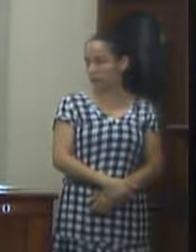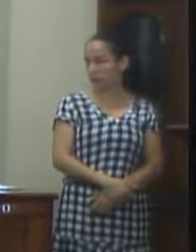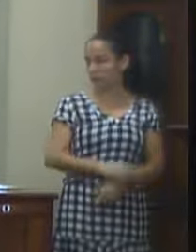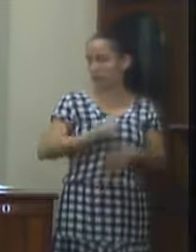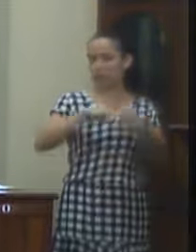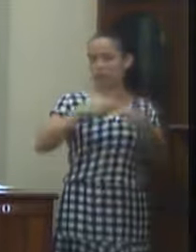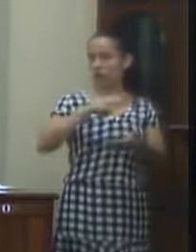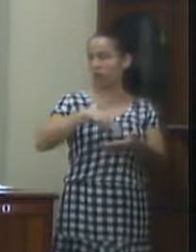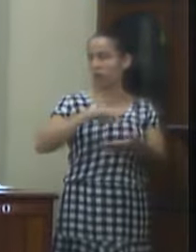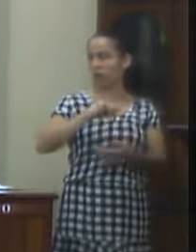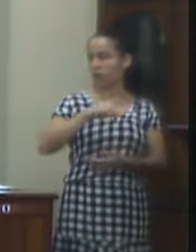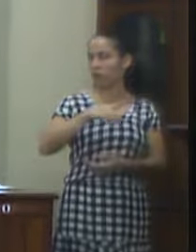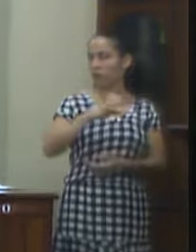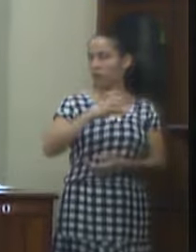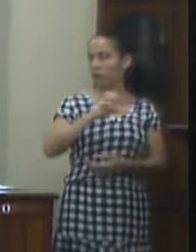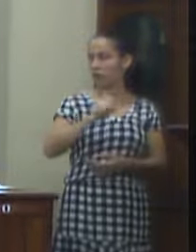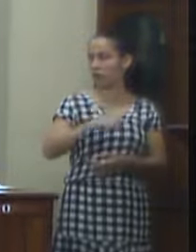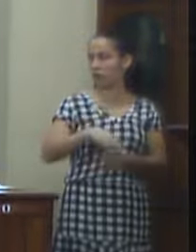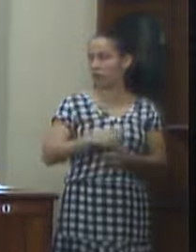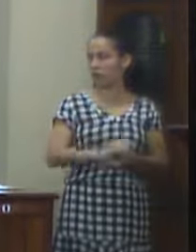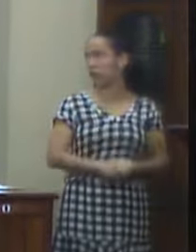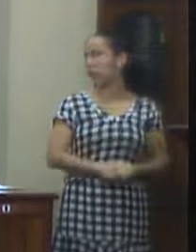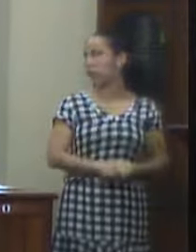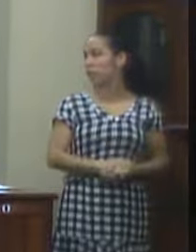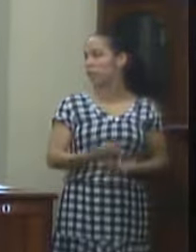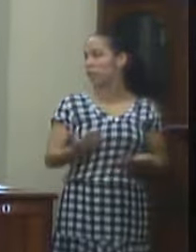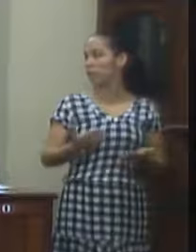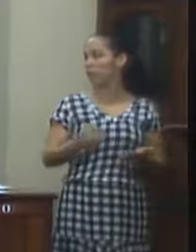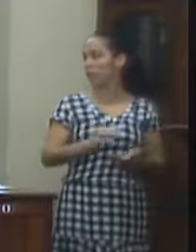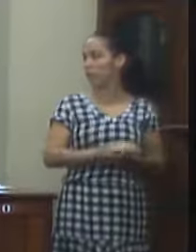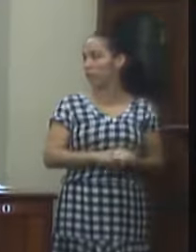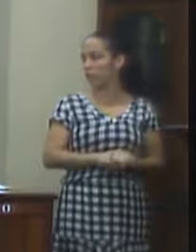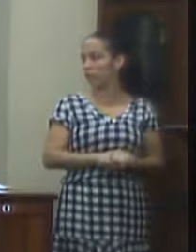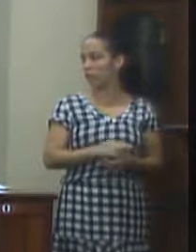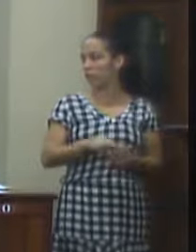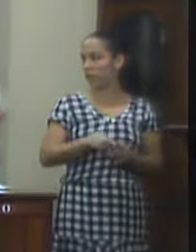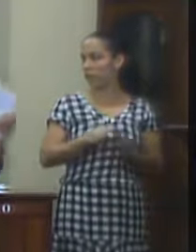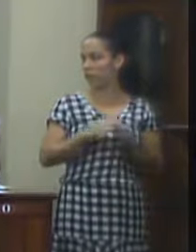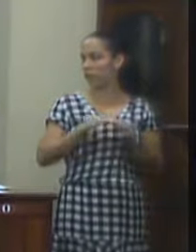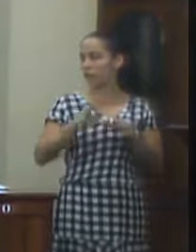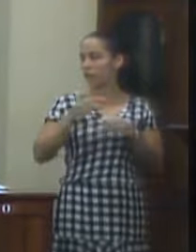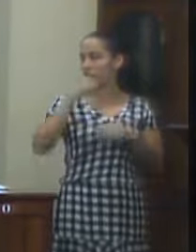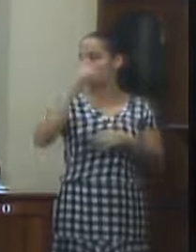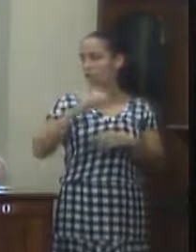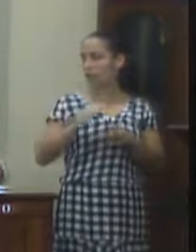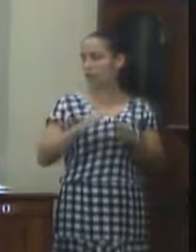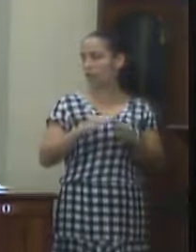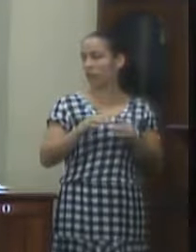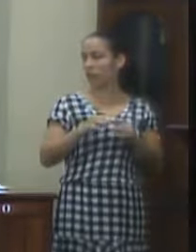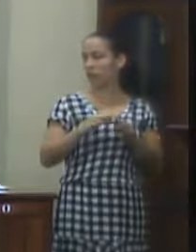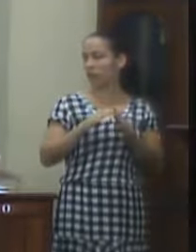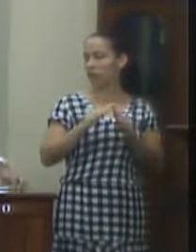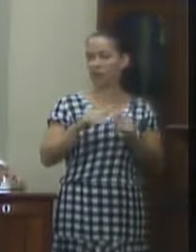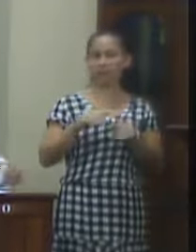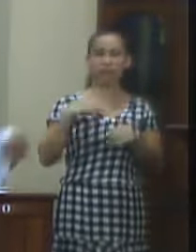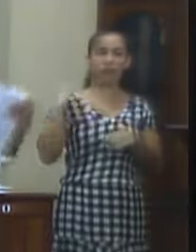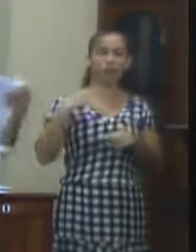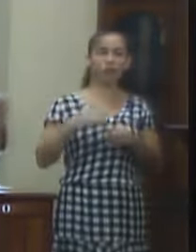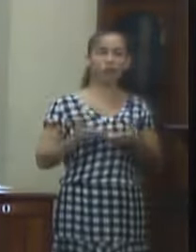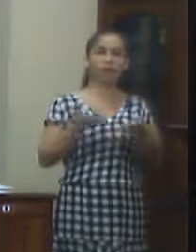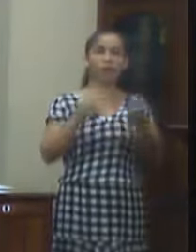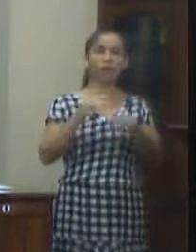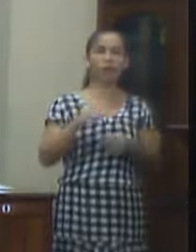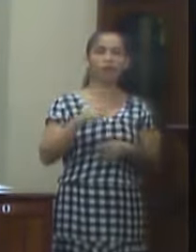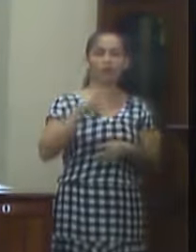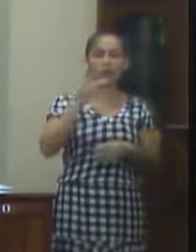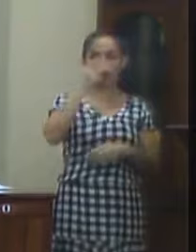Após a leitura das indicações e requerimentos, que seja deferido e solicitada a diretoria da Câmara, que encaminhe aos órgãos